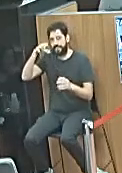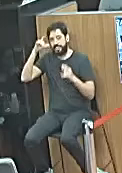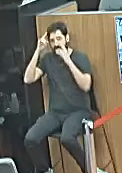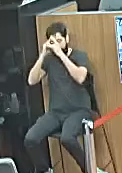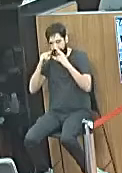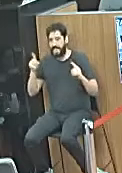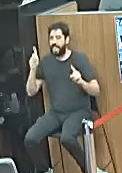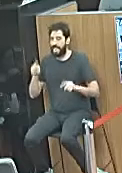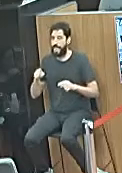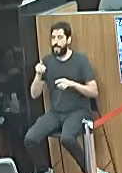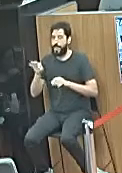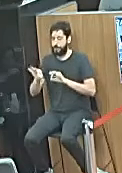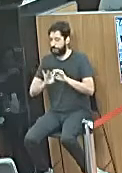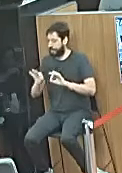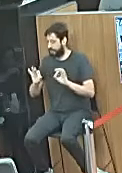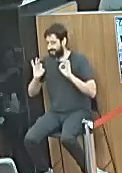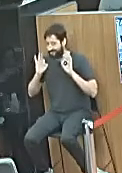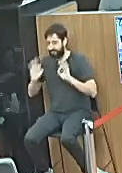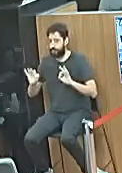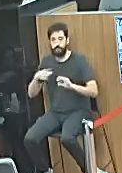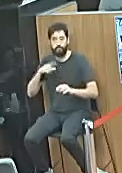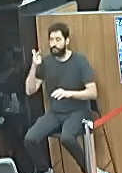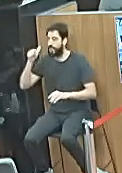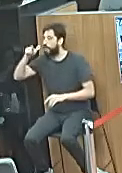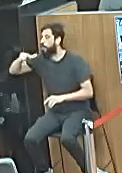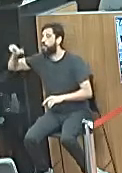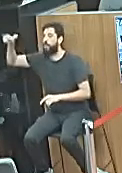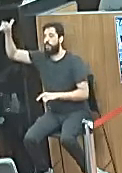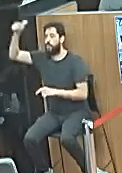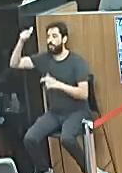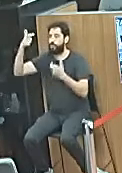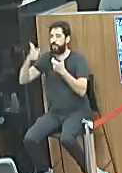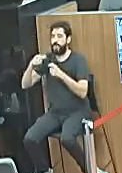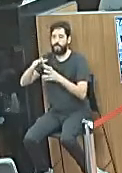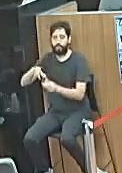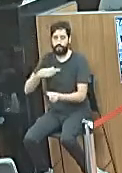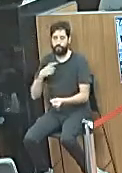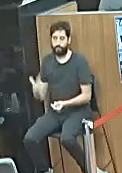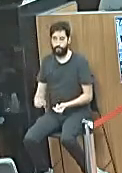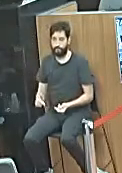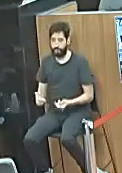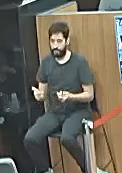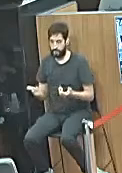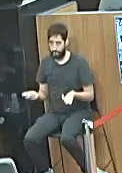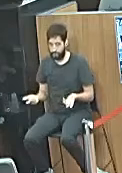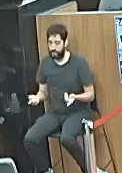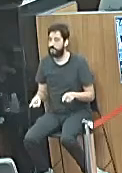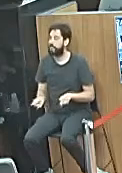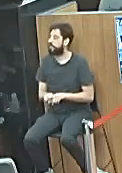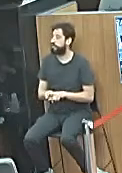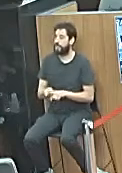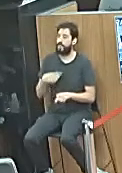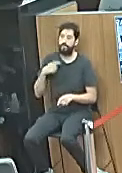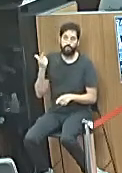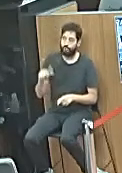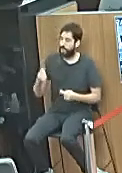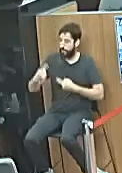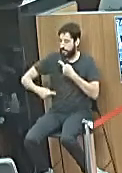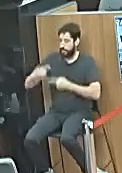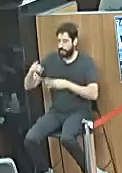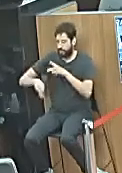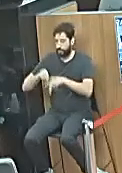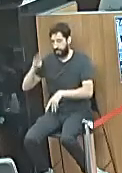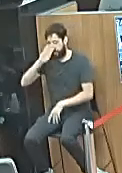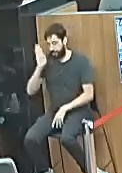projecto exemplar ele não existe em lugar nenhum do mundo assim como existe política pública para o circo no brasil